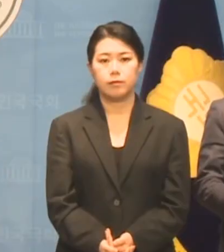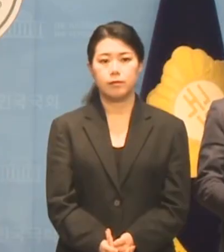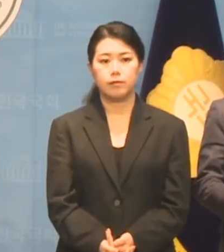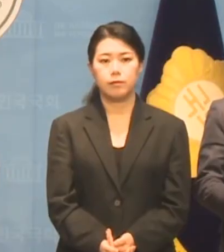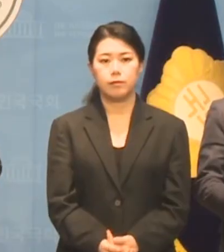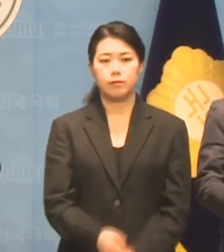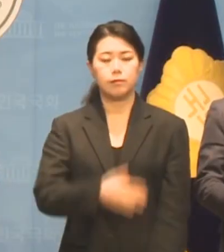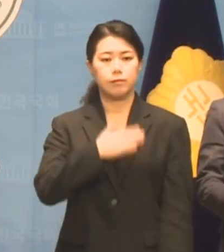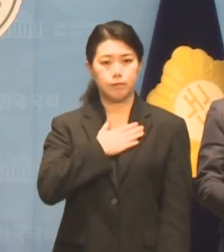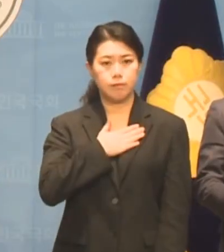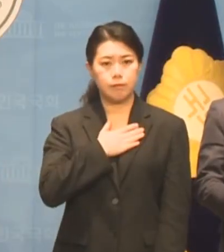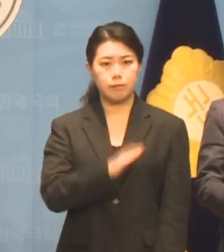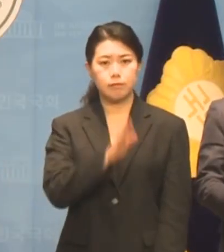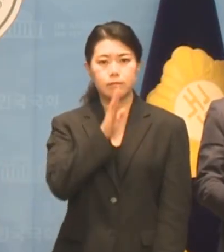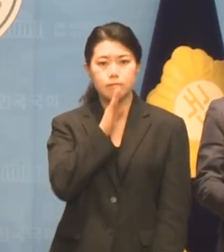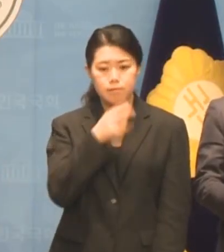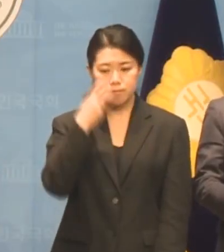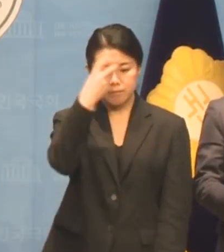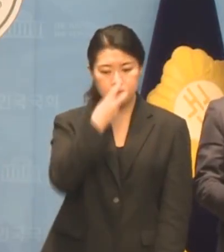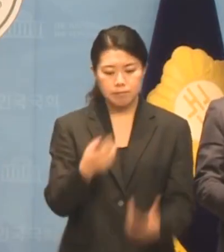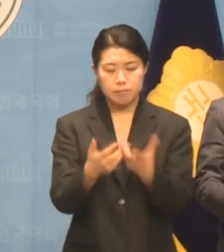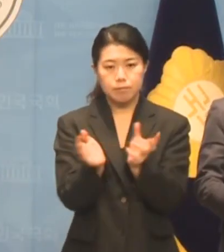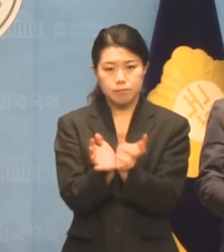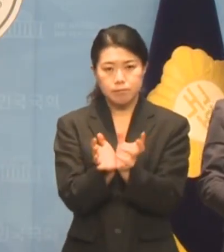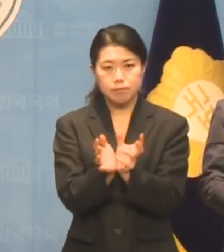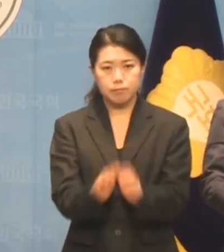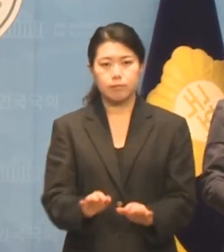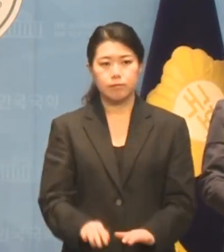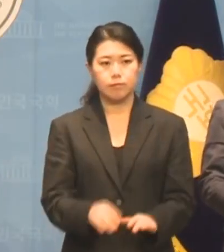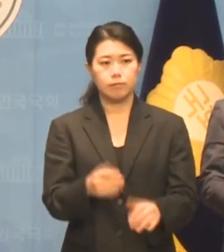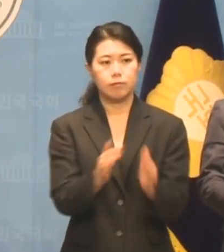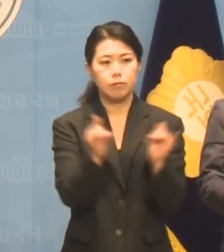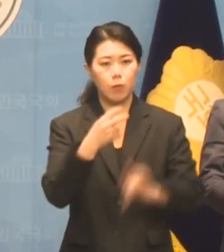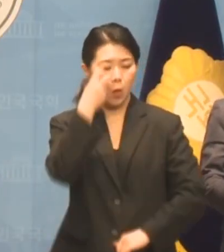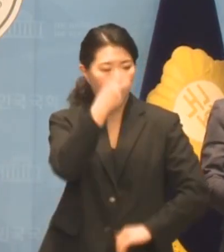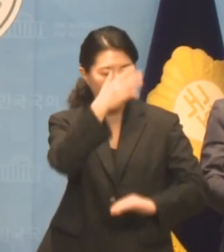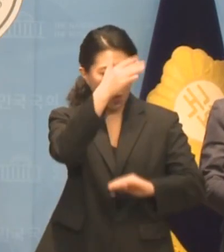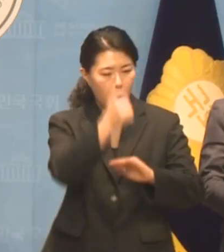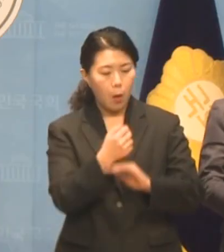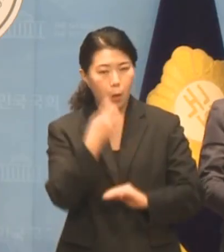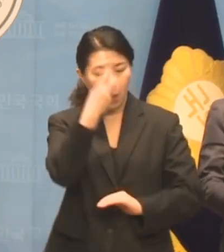네, 저는 진상조사단의 여론조사본부의 이현희 의원입니다.